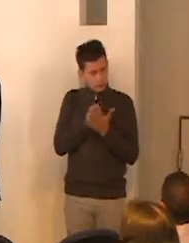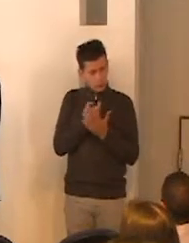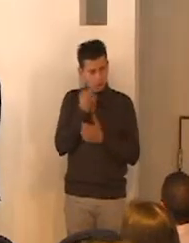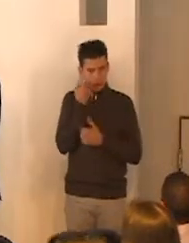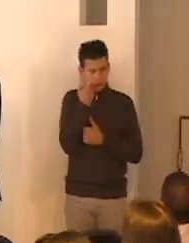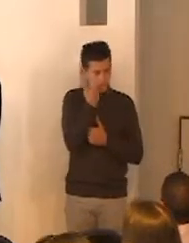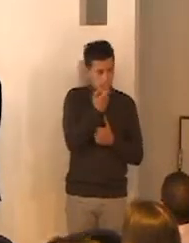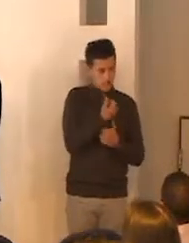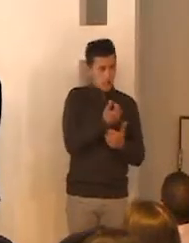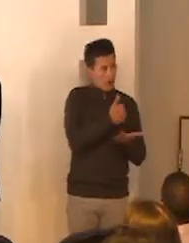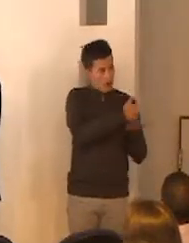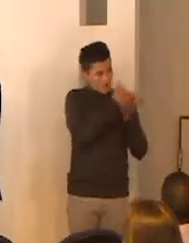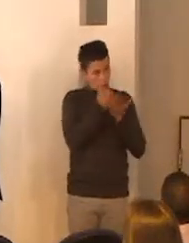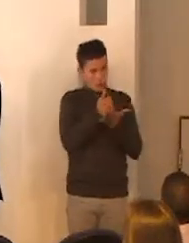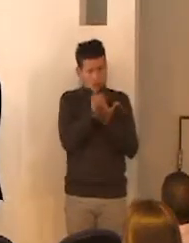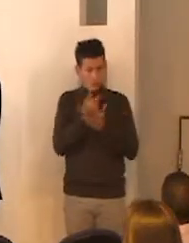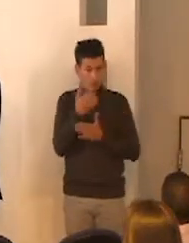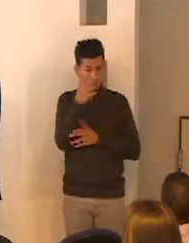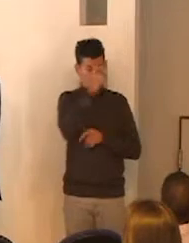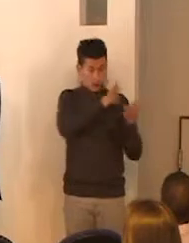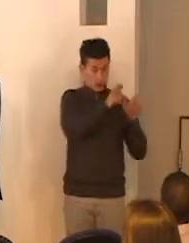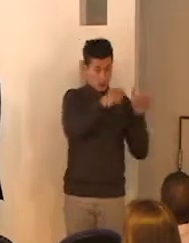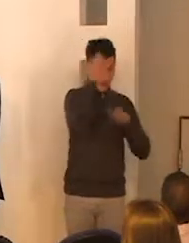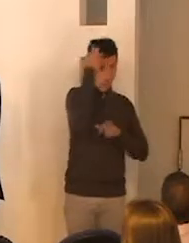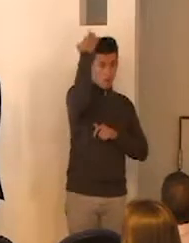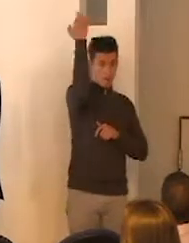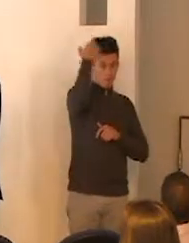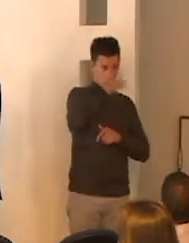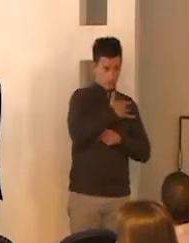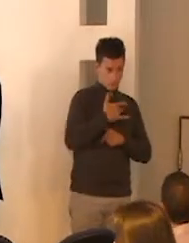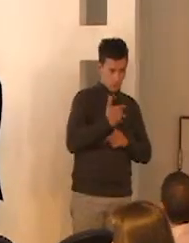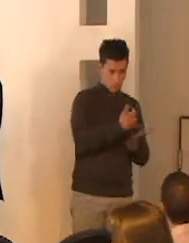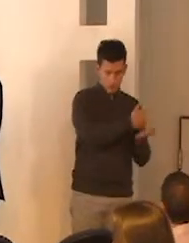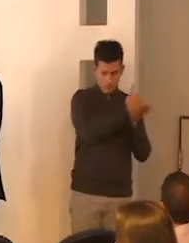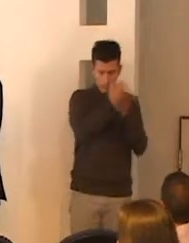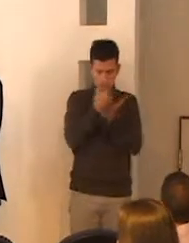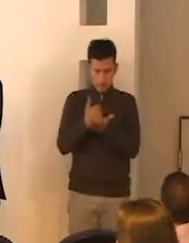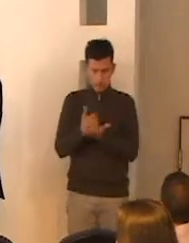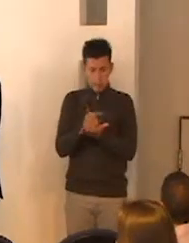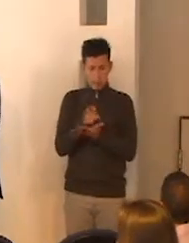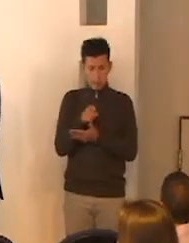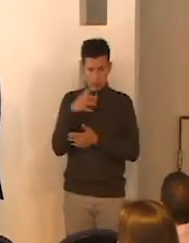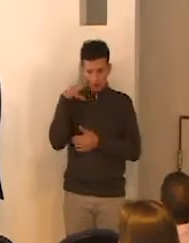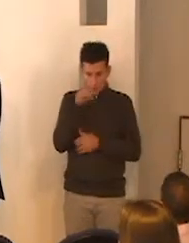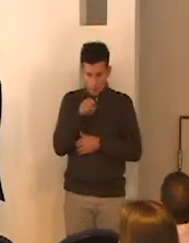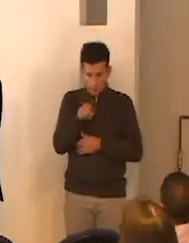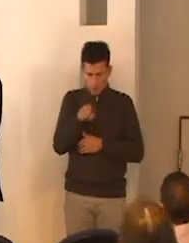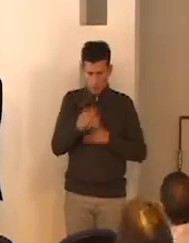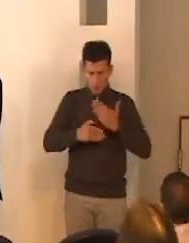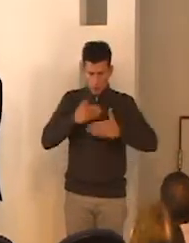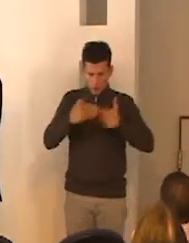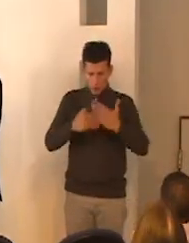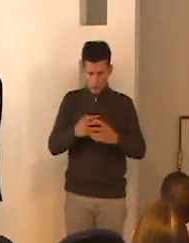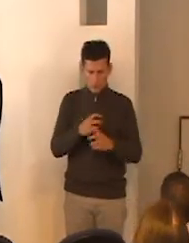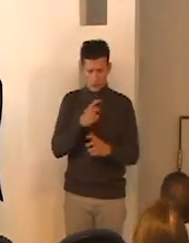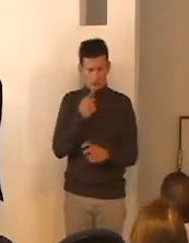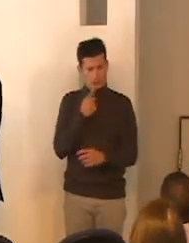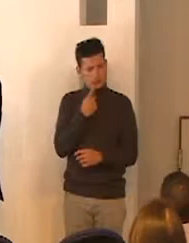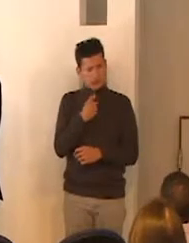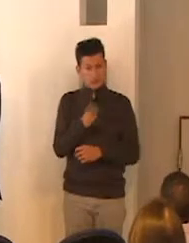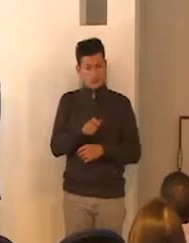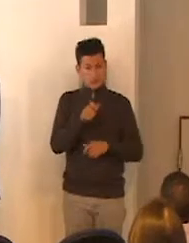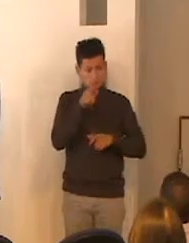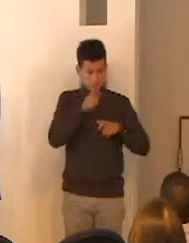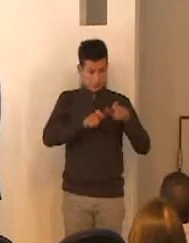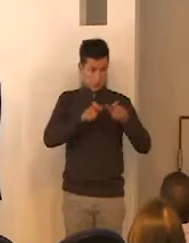de muchos profesionales de la salud que encuentran que uno de los procesos más difíciles con personas